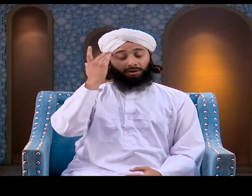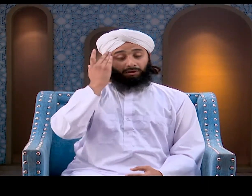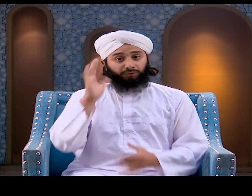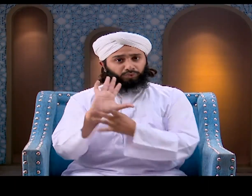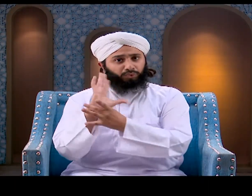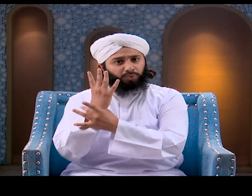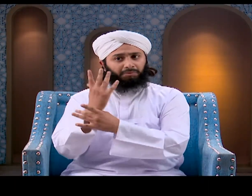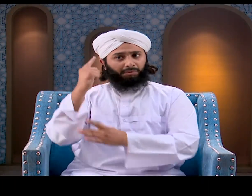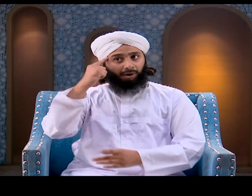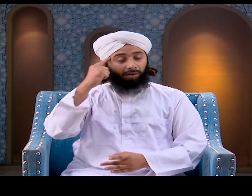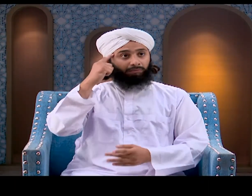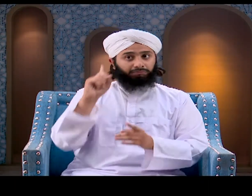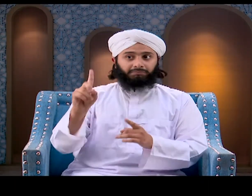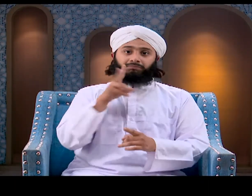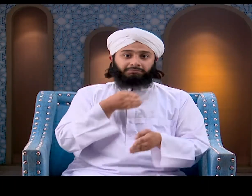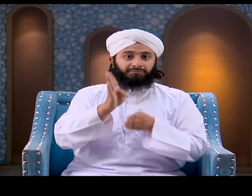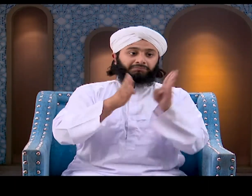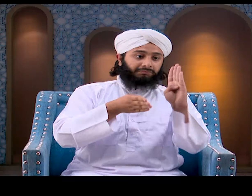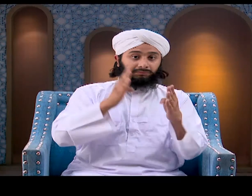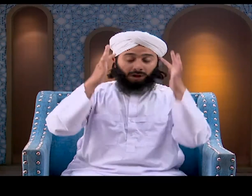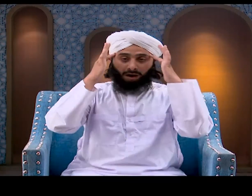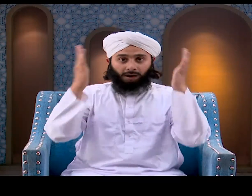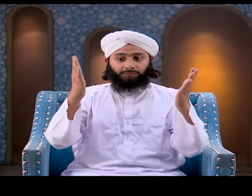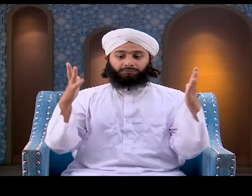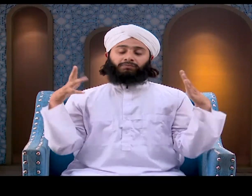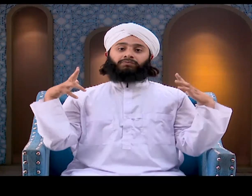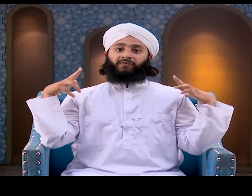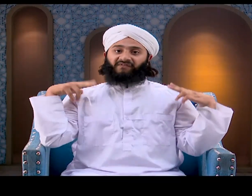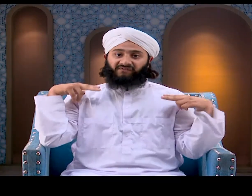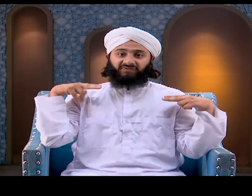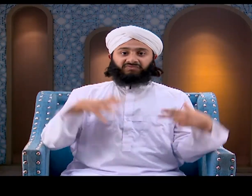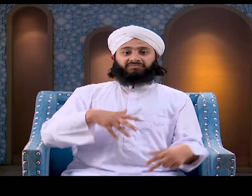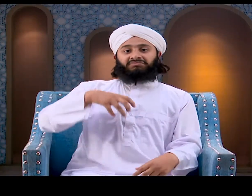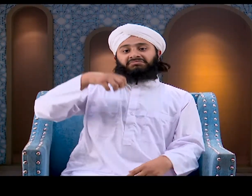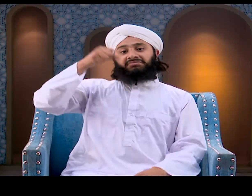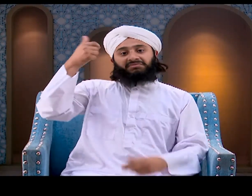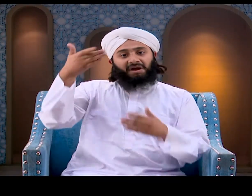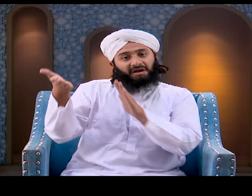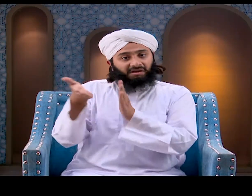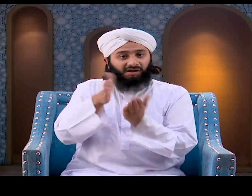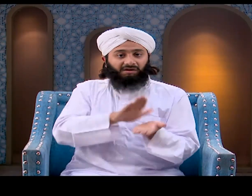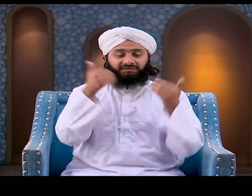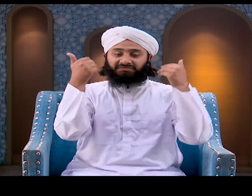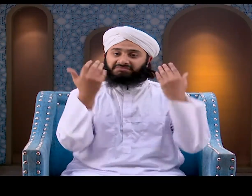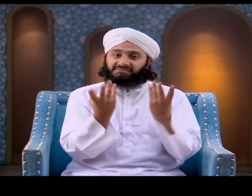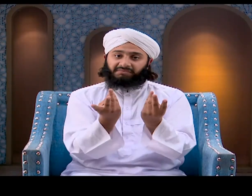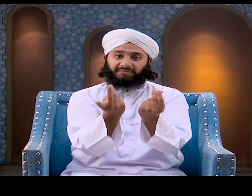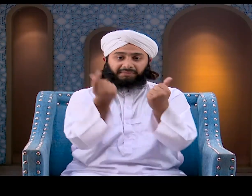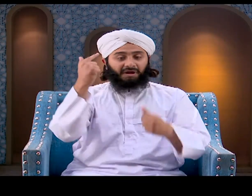میں بڑے بڑے خواب تھے، مگر موت نے ان کی ساری خواہشات، سارے خواب خاک میں ملا دیے. آج یہ قبر میں ہے